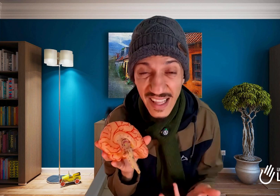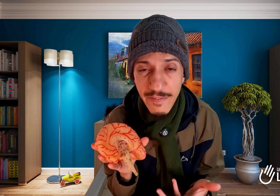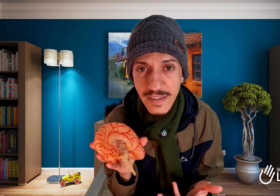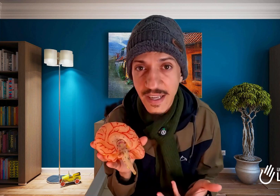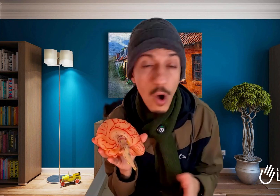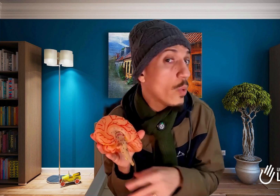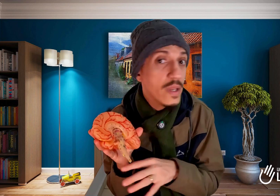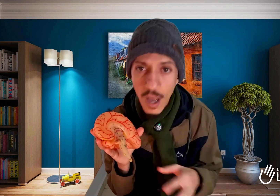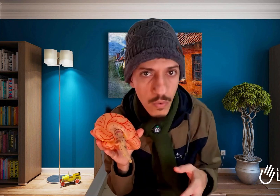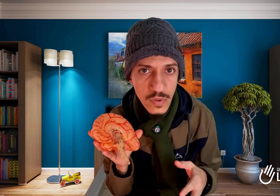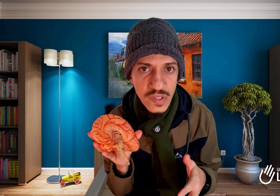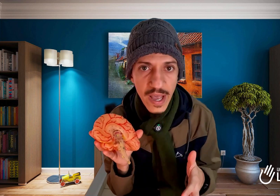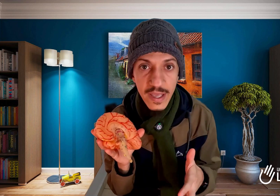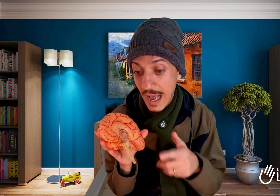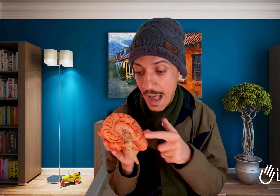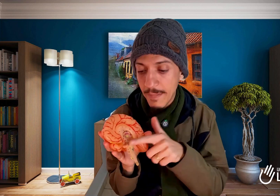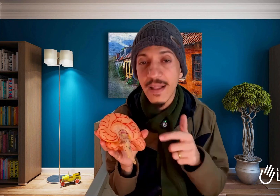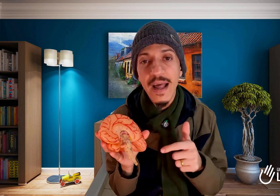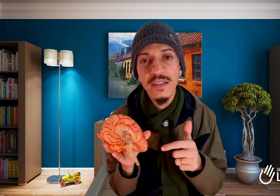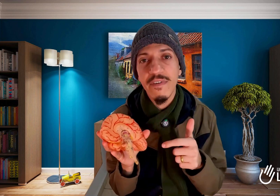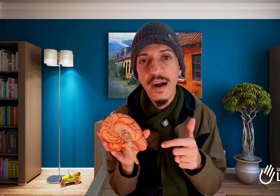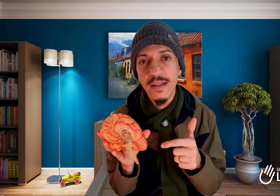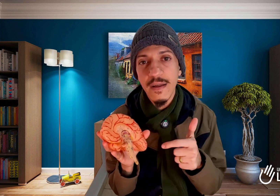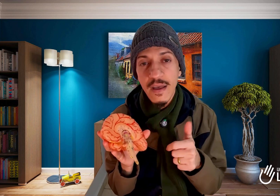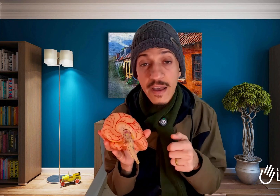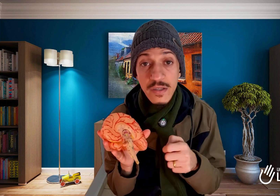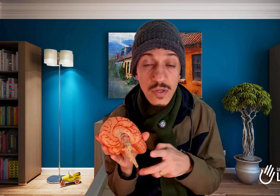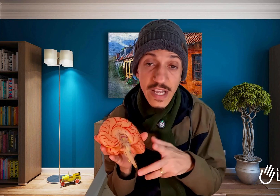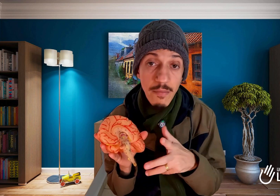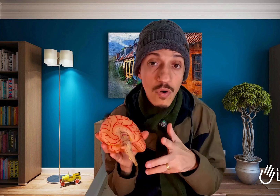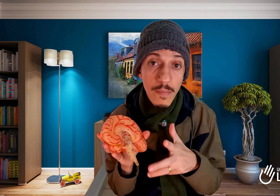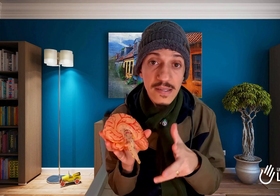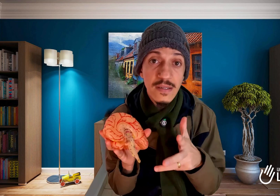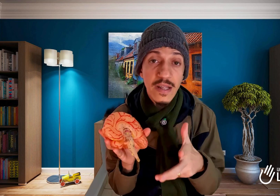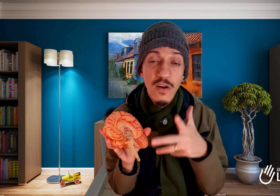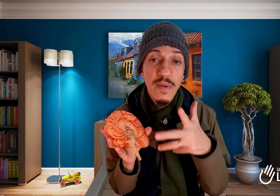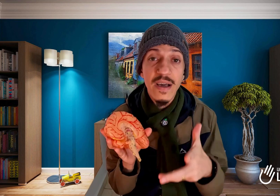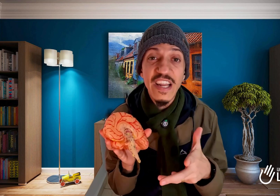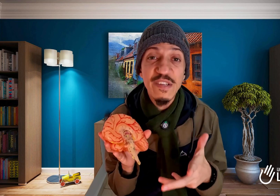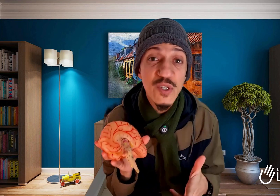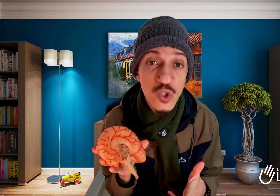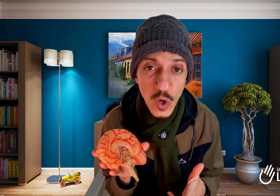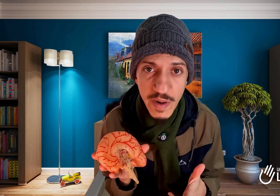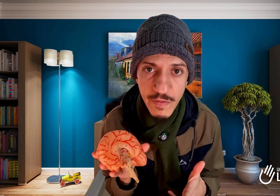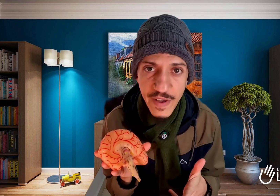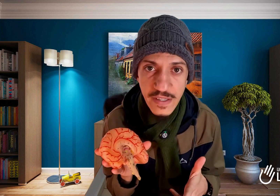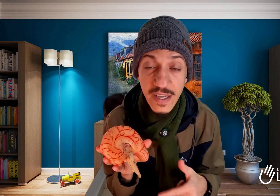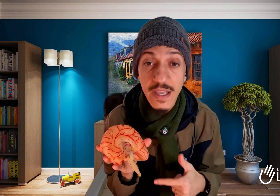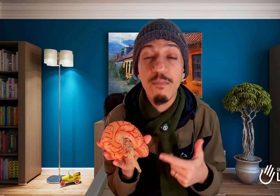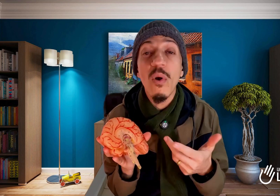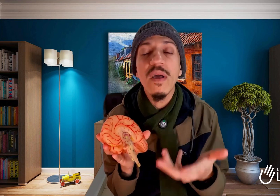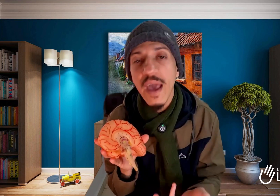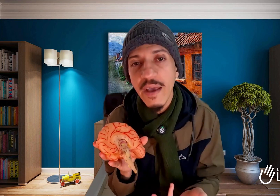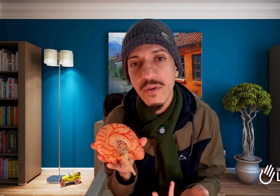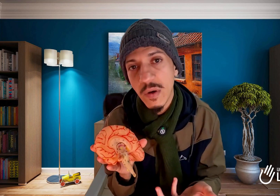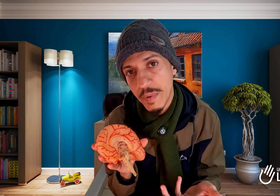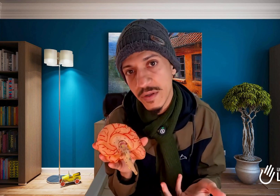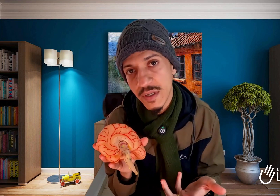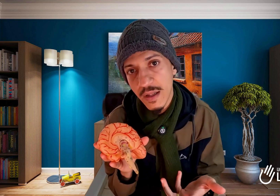fazer algo e não consegue, a amígdala é ativada e seu cérebro começa a entrar no mecanismo de sobrevivência que bloqueia o seu aprendizado.